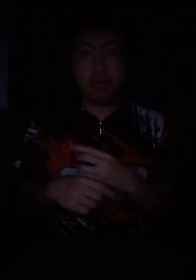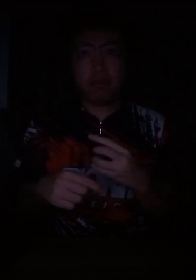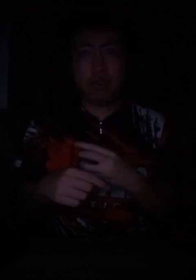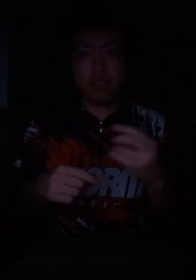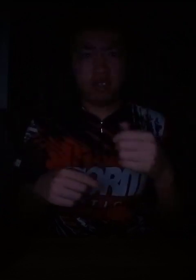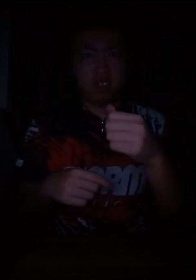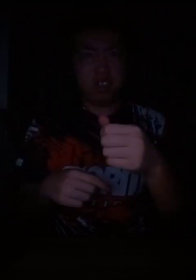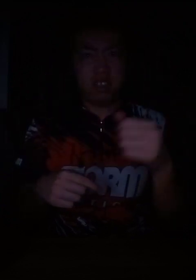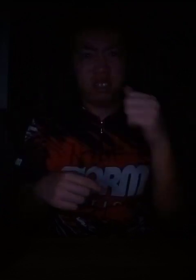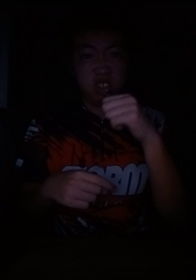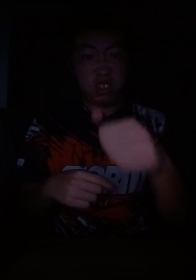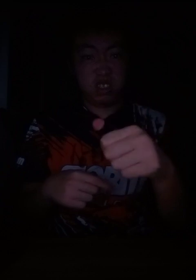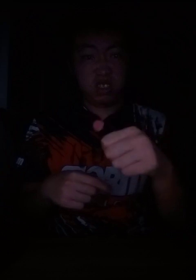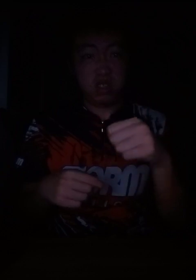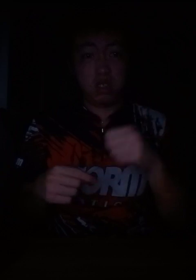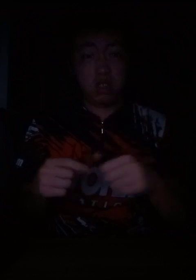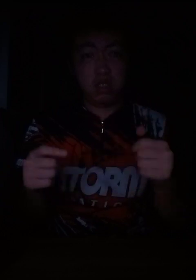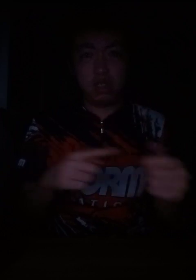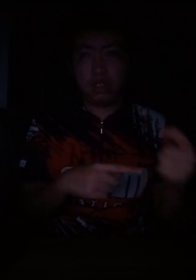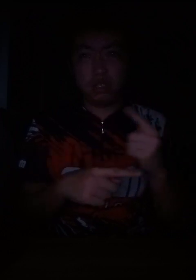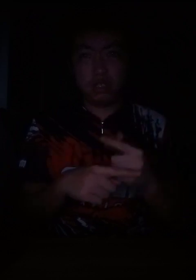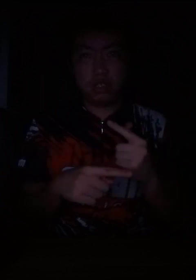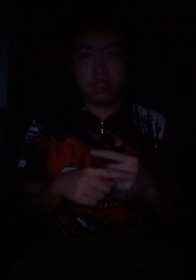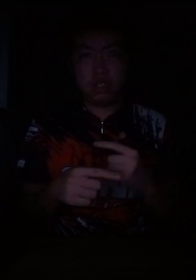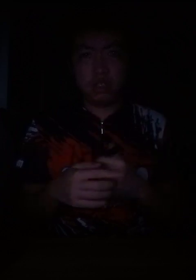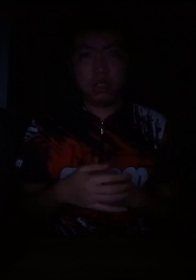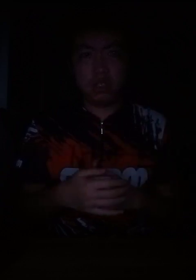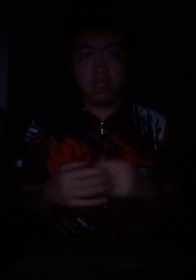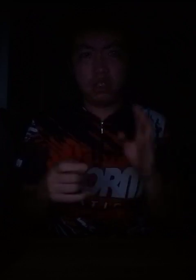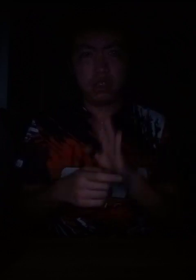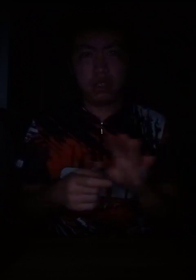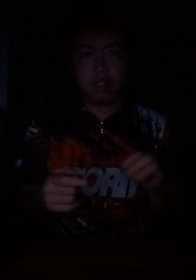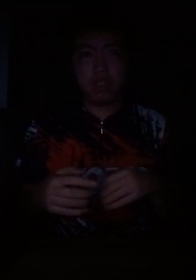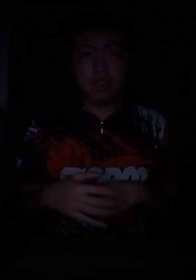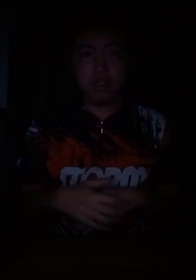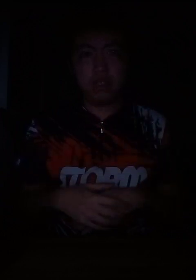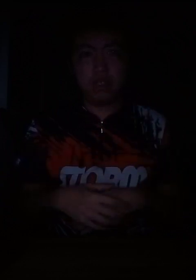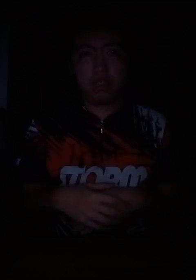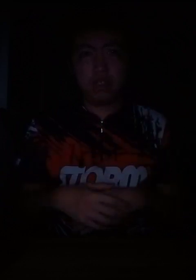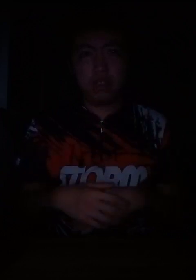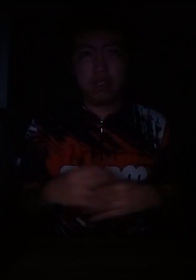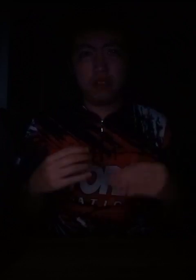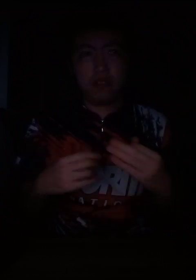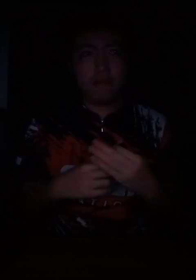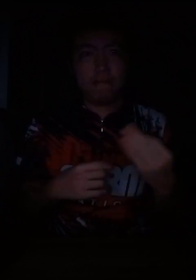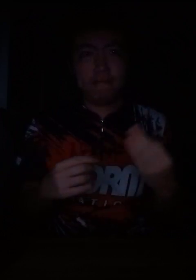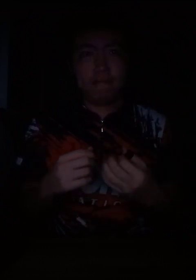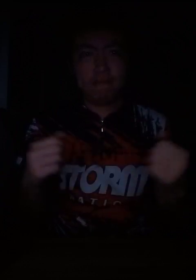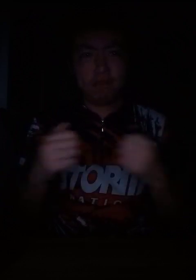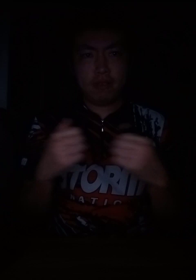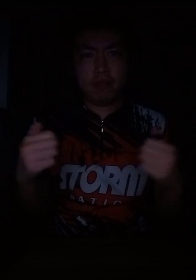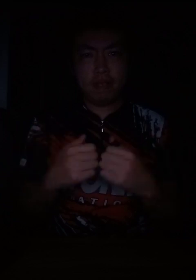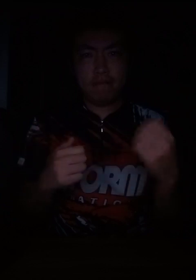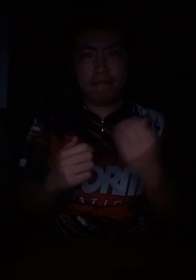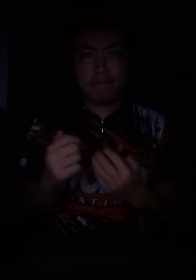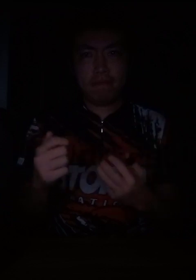카드를 단말기에 찍었는데도 내려주지 않아서 그랬다고 경찰에 진술했다고 합니다. 경찰은 여성을 폭행 혐의로 입건했습니다.